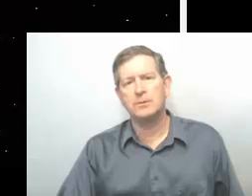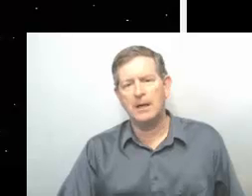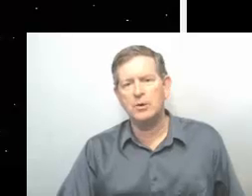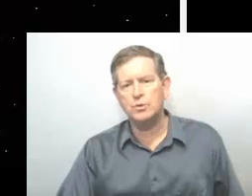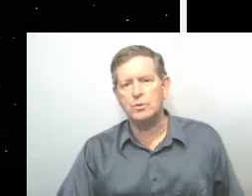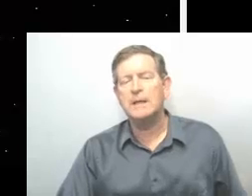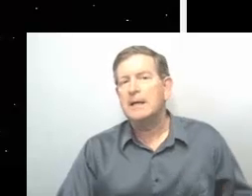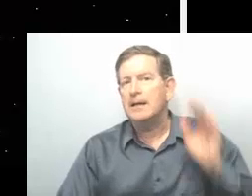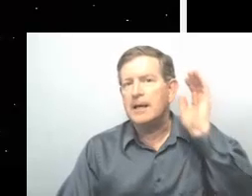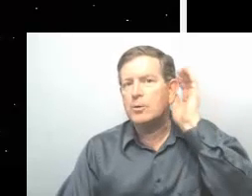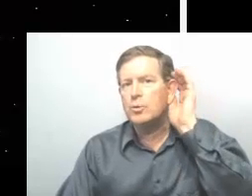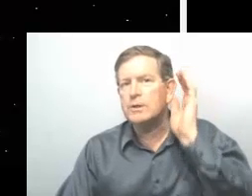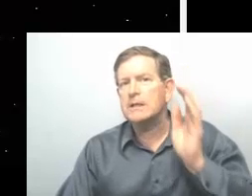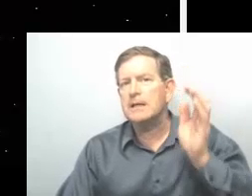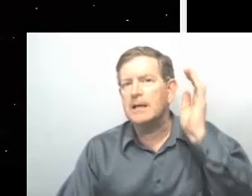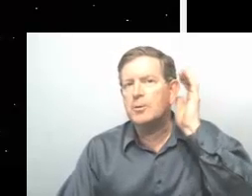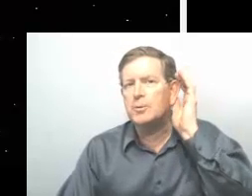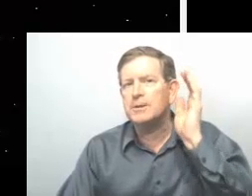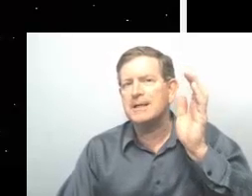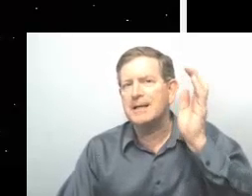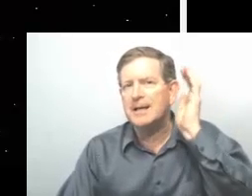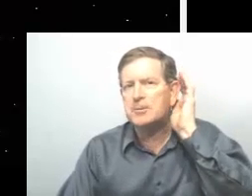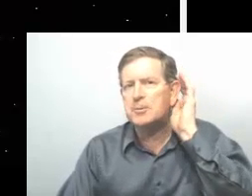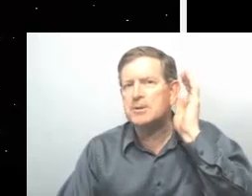partie de la leçon. Écoutez,